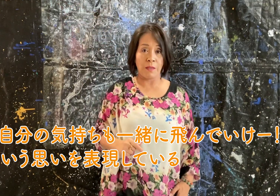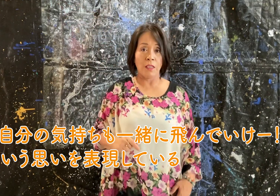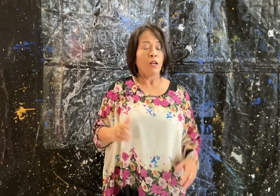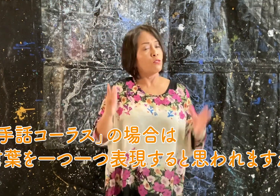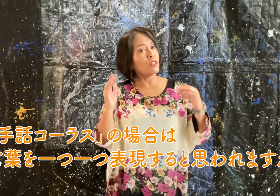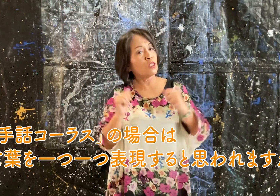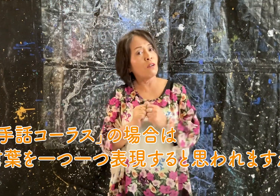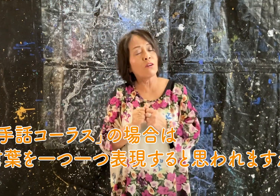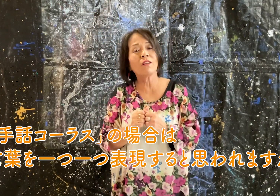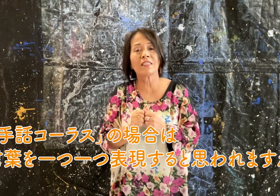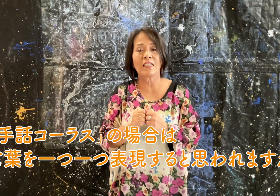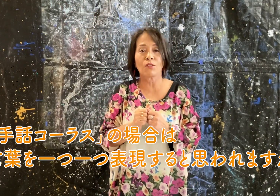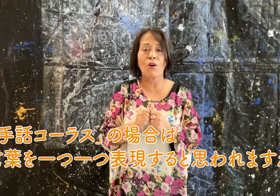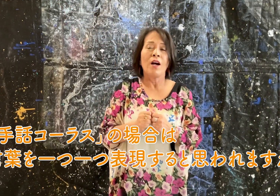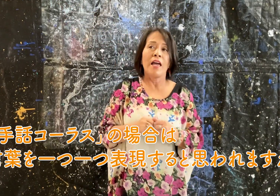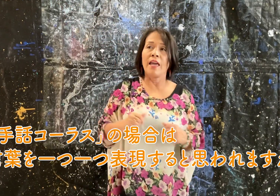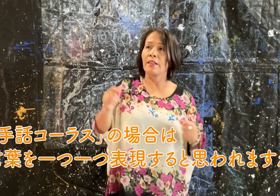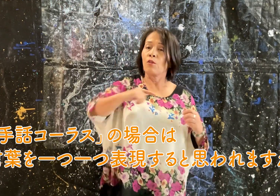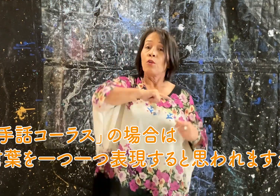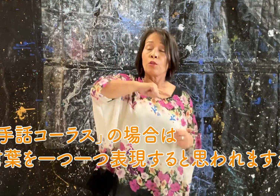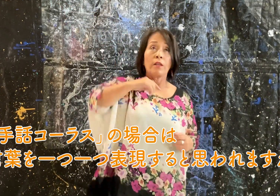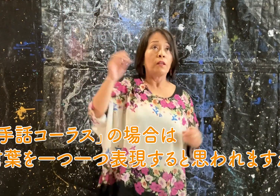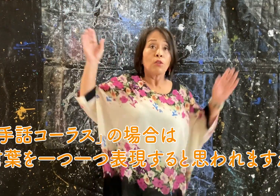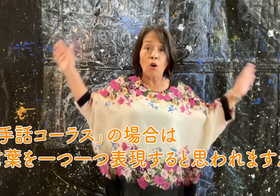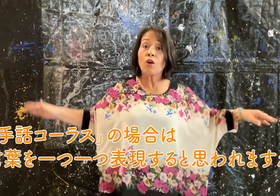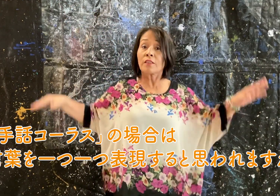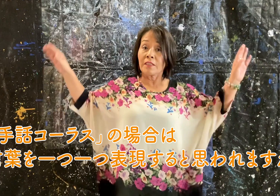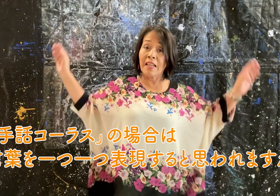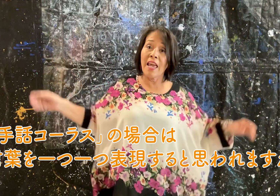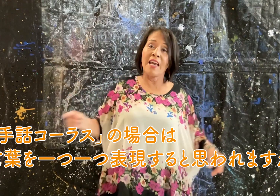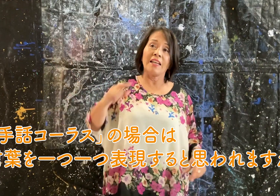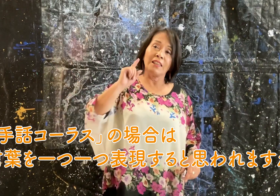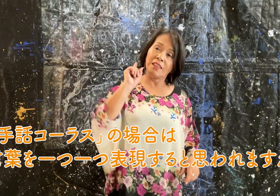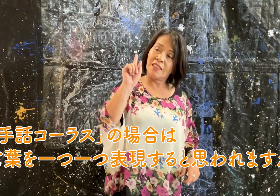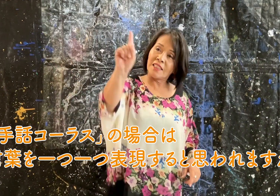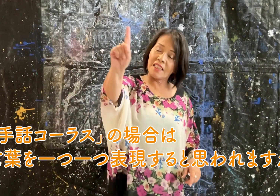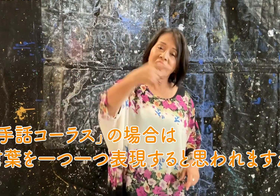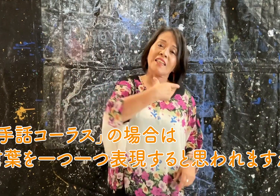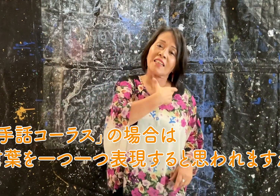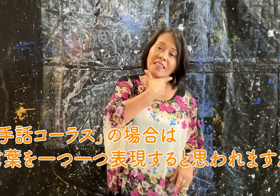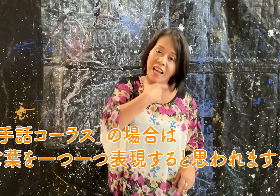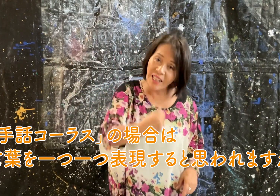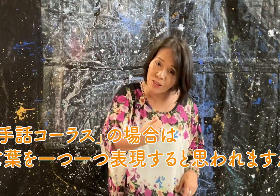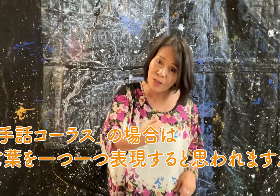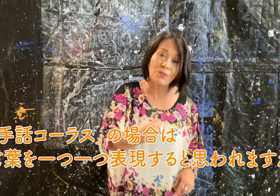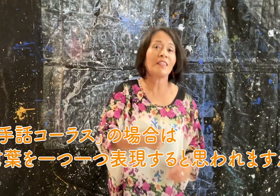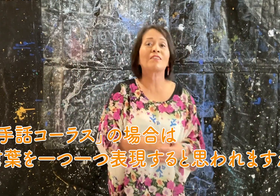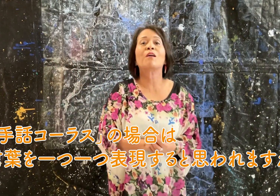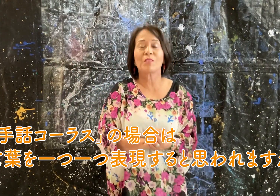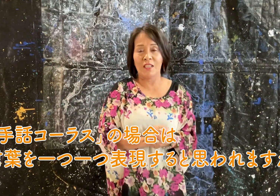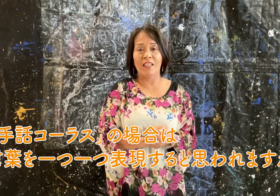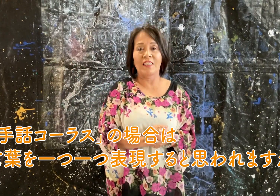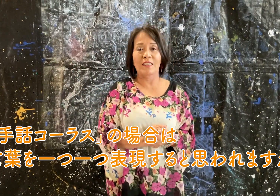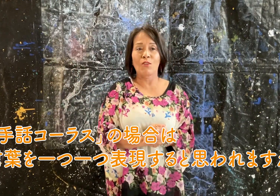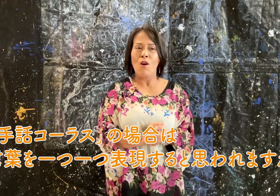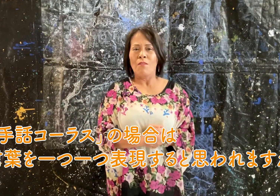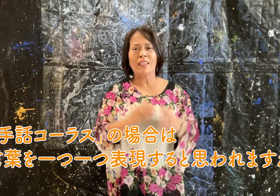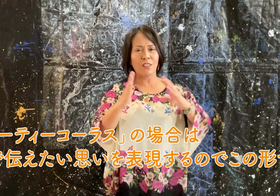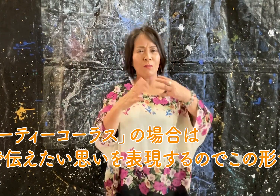います普通に手話コーラスだと飛んで行きたいという風にやるかもしれないですけど私は